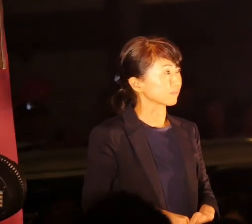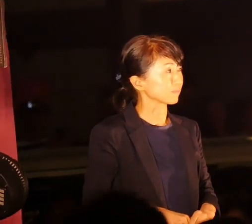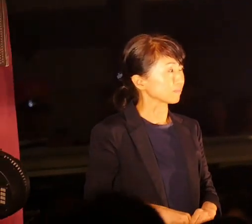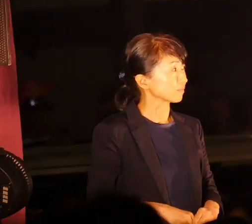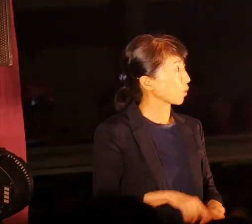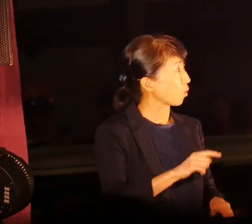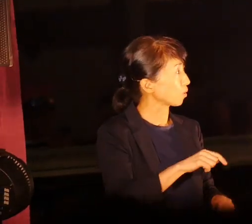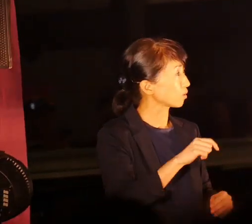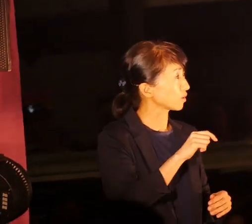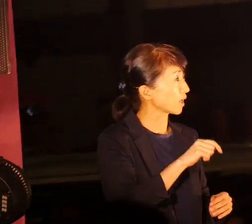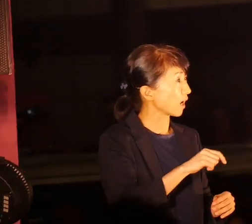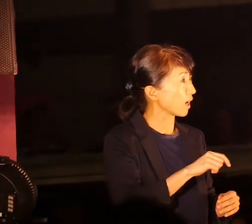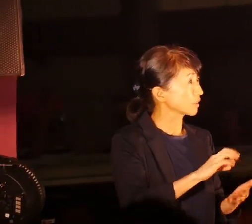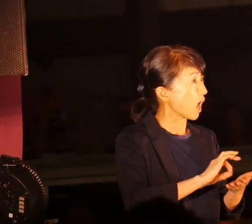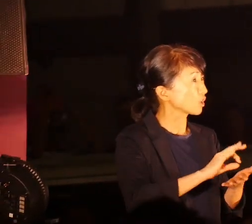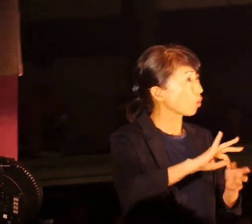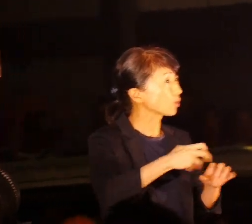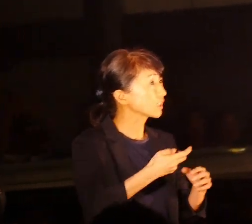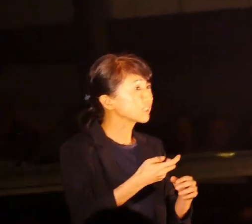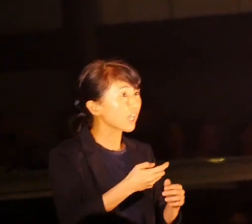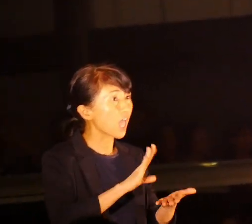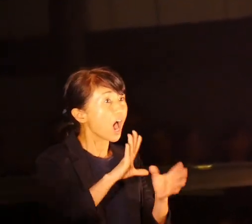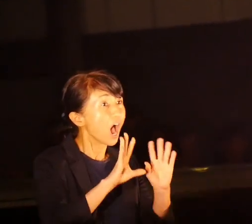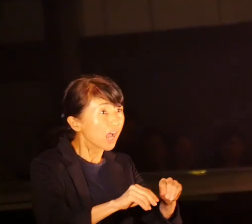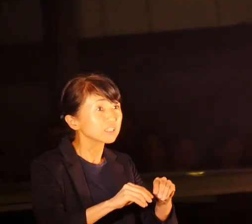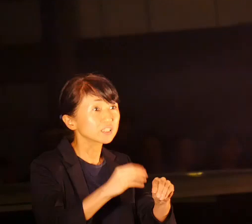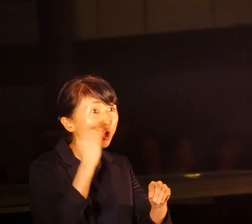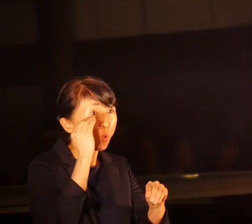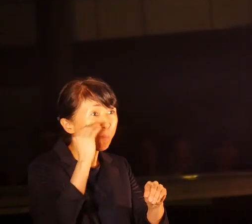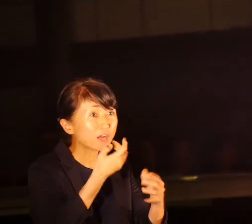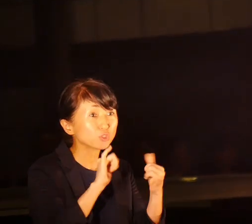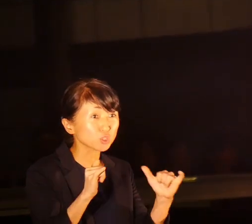この中に消費税廃止されて困る人いますか。